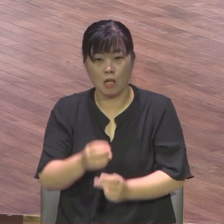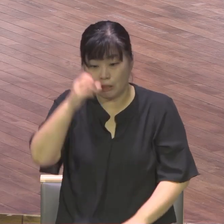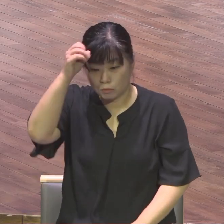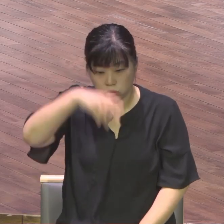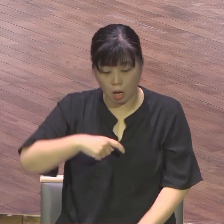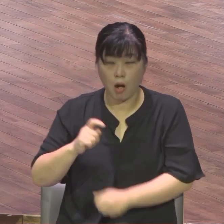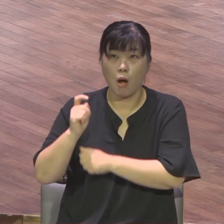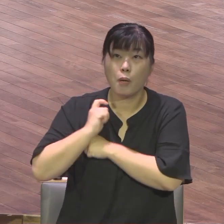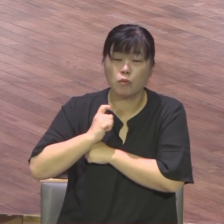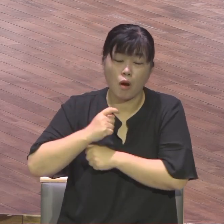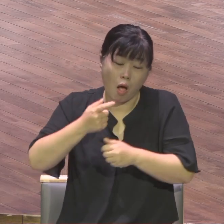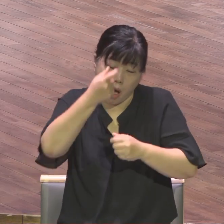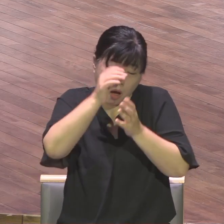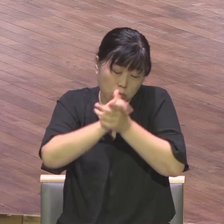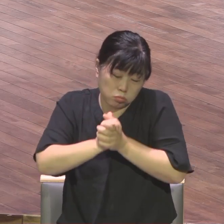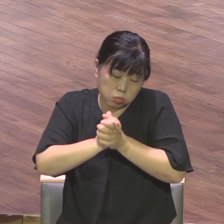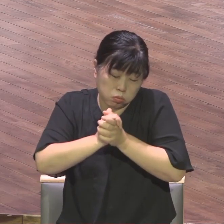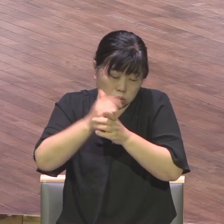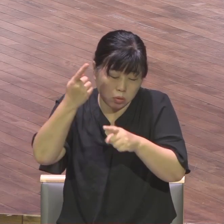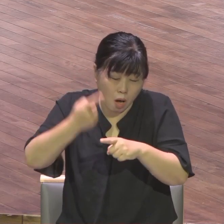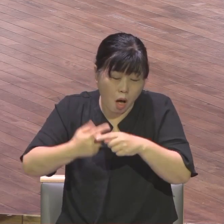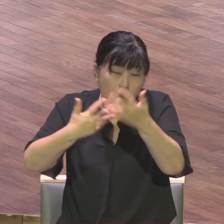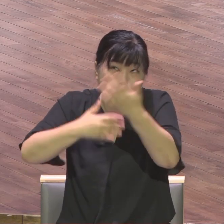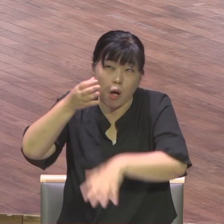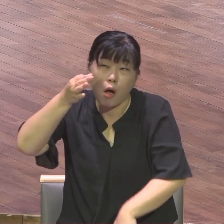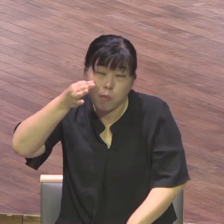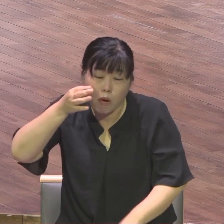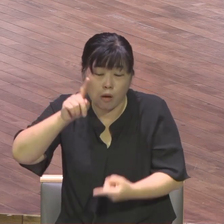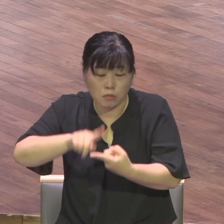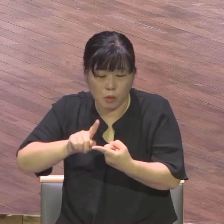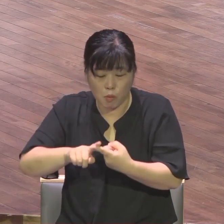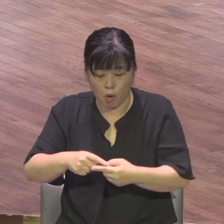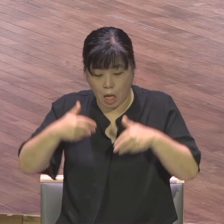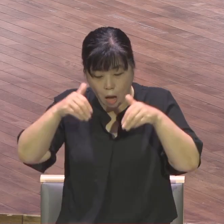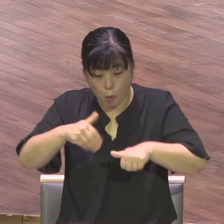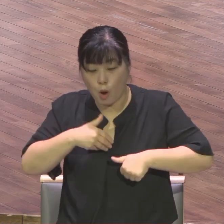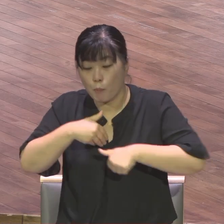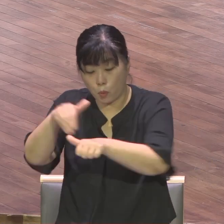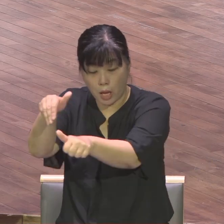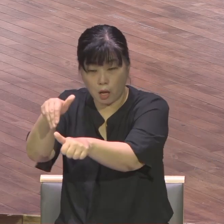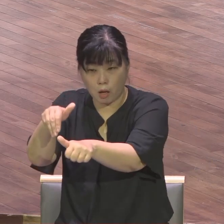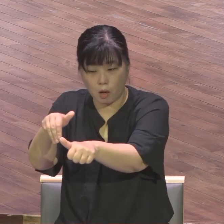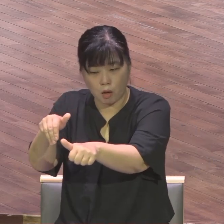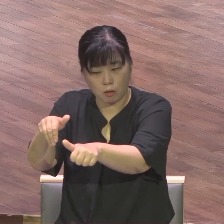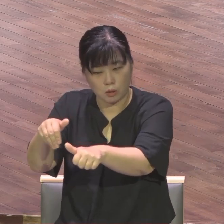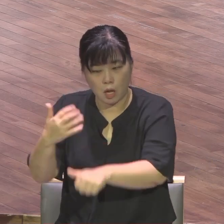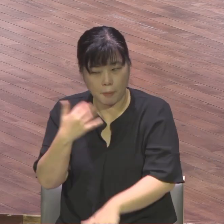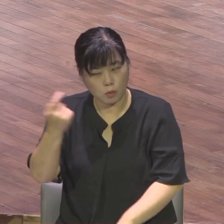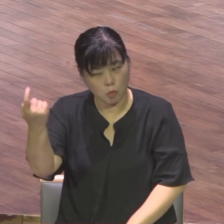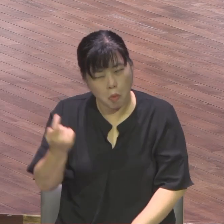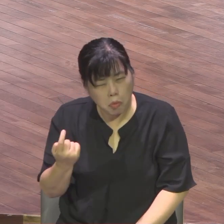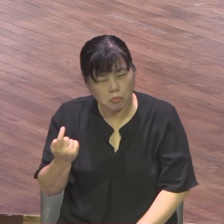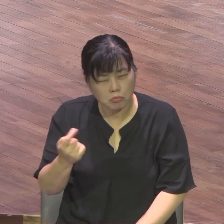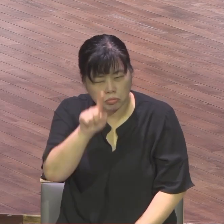될지 안 될지 어떻게 안다고 그런 확신을 가지고 다 오래가지고 기다렸습니다. 사실 신앙은요